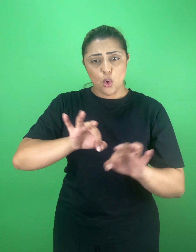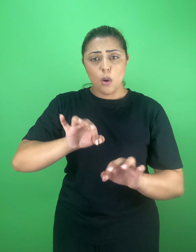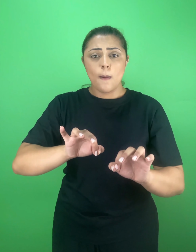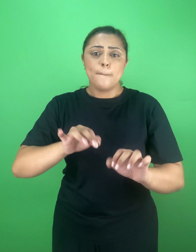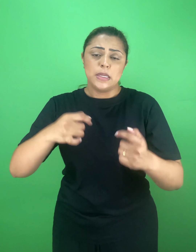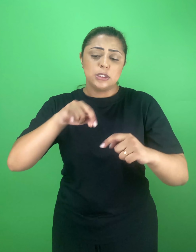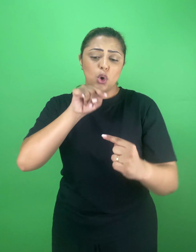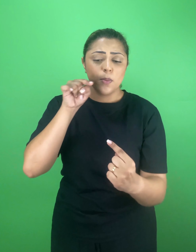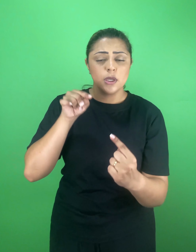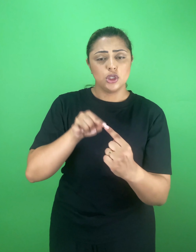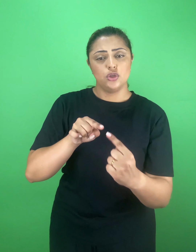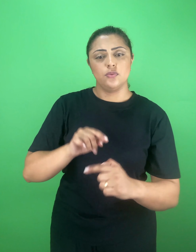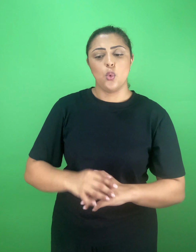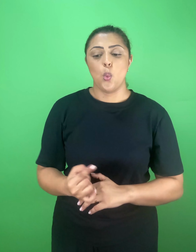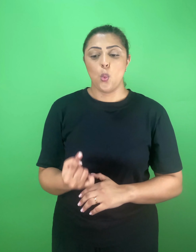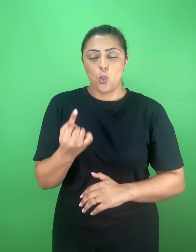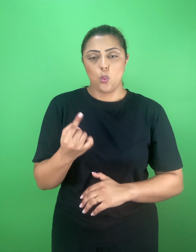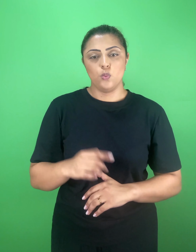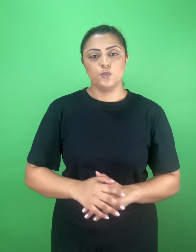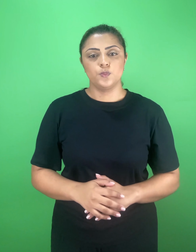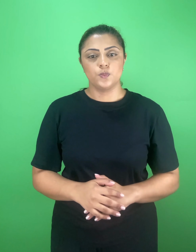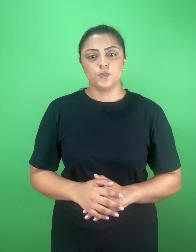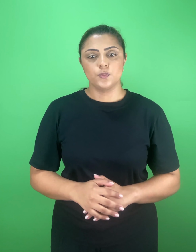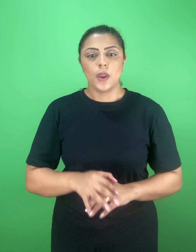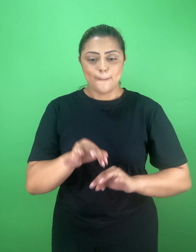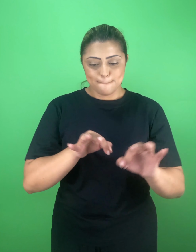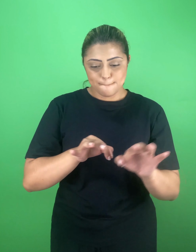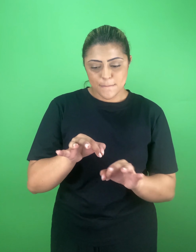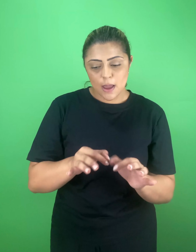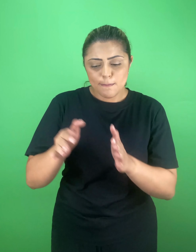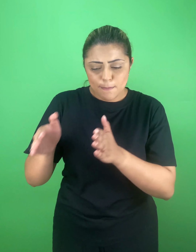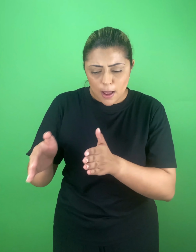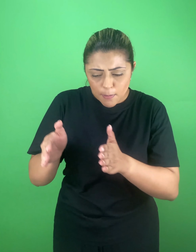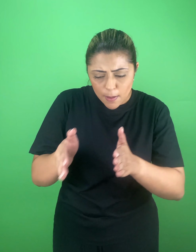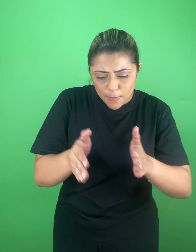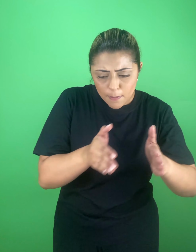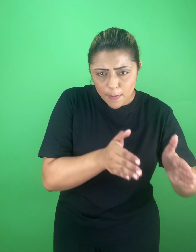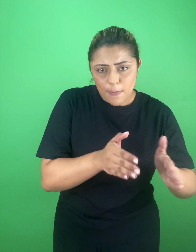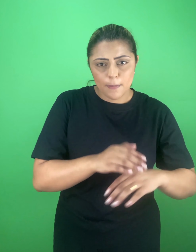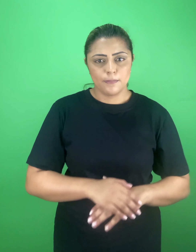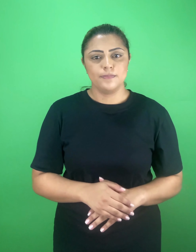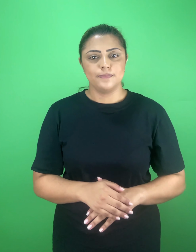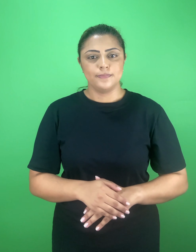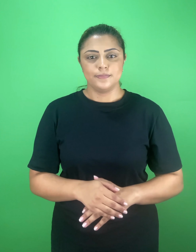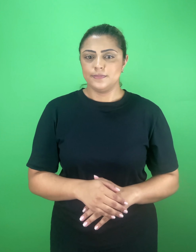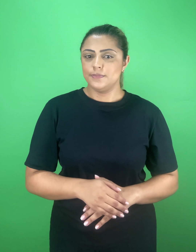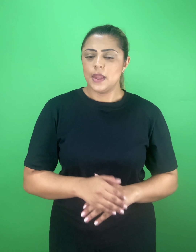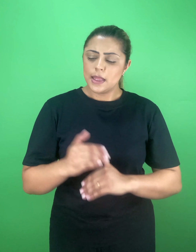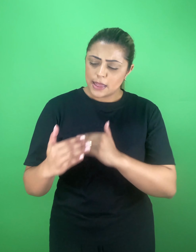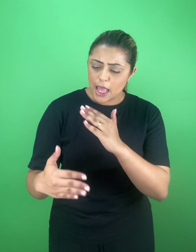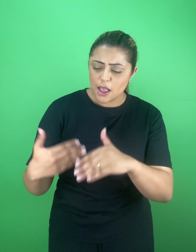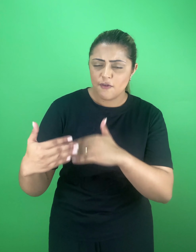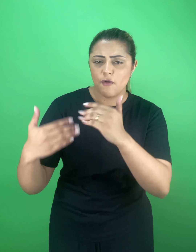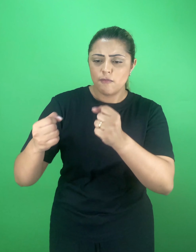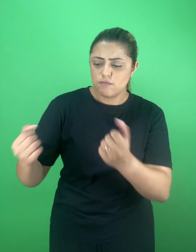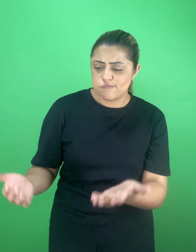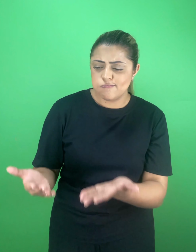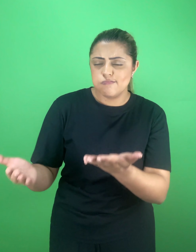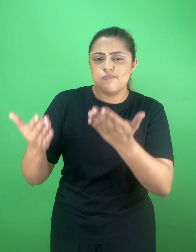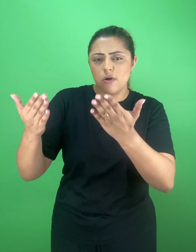como objetivo 1. Produção e programação com vistas ao desenvolvimento e ao fortalecimento